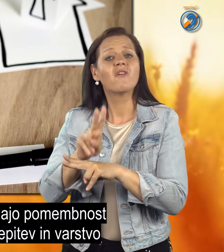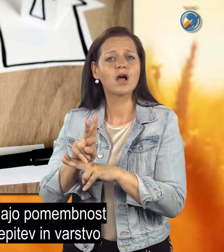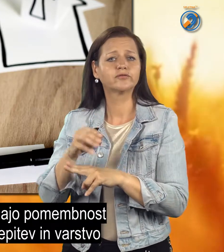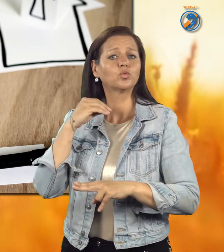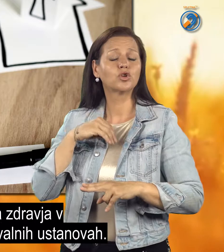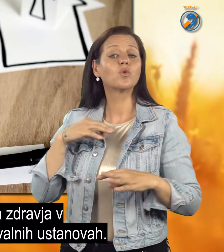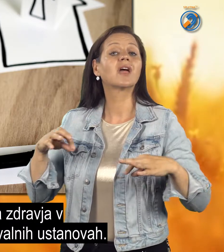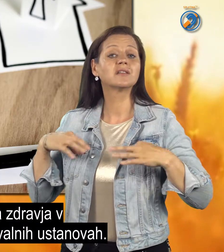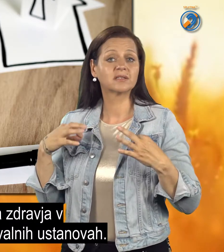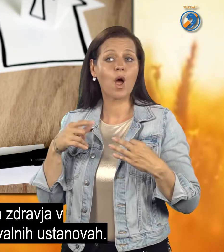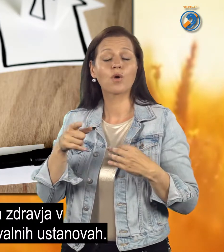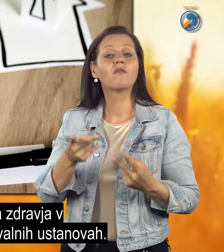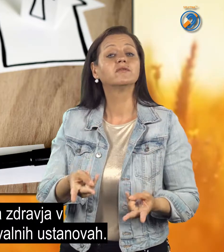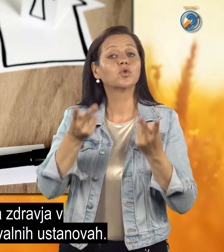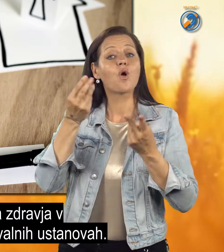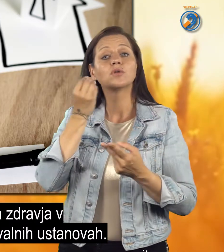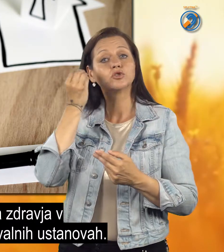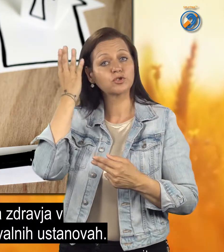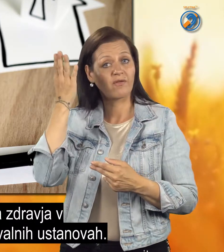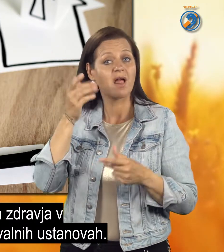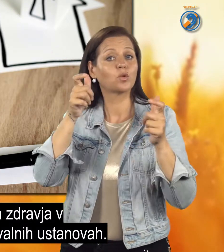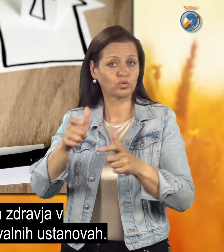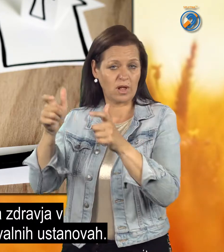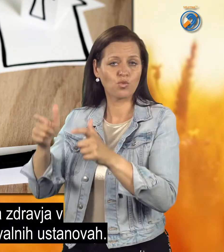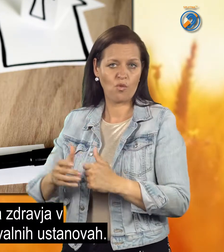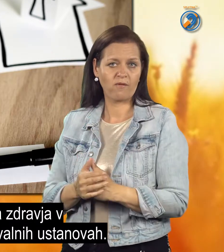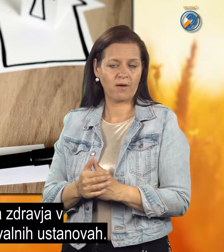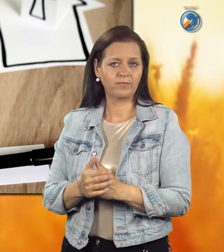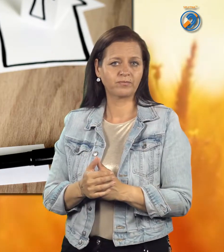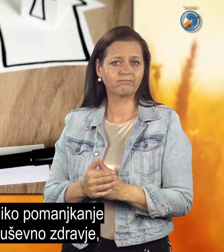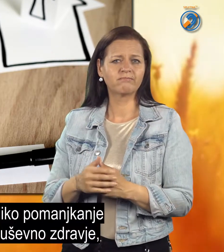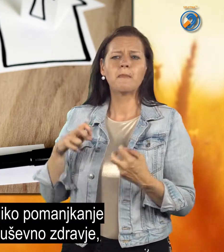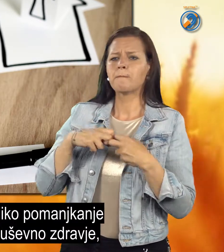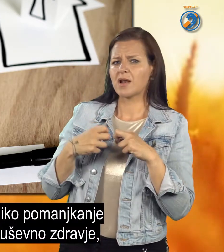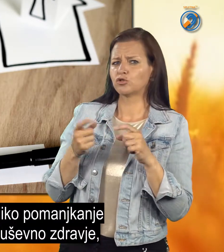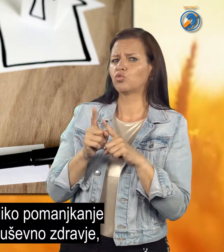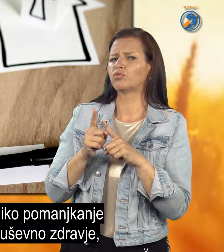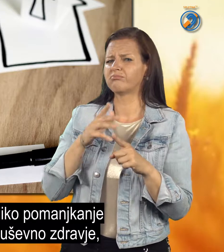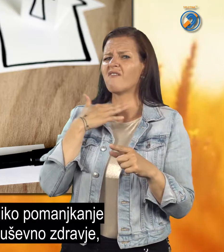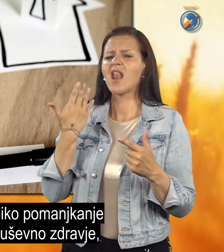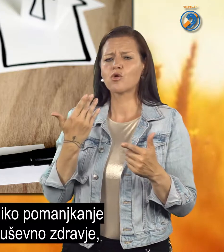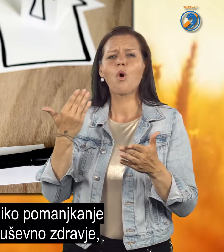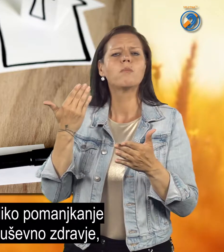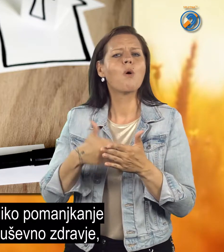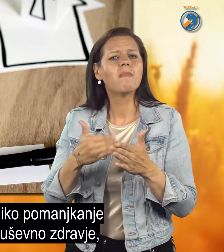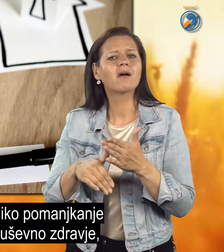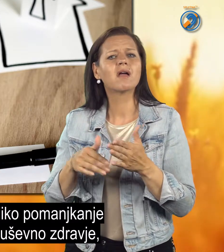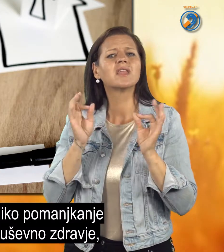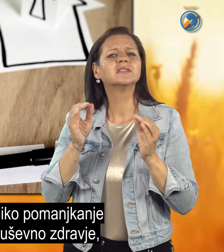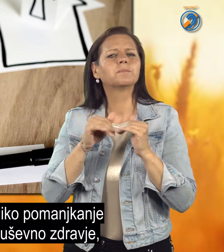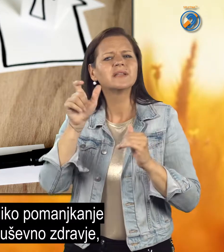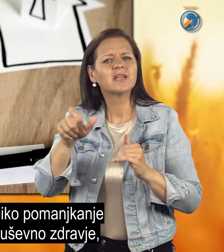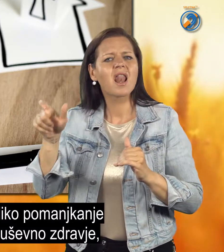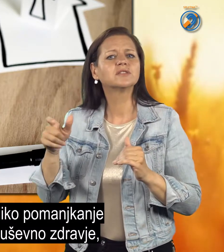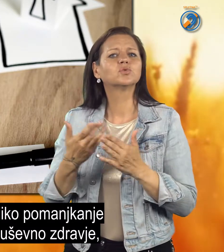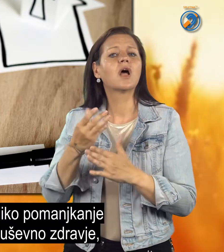varstvo duševnega zdravja v vzgojno-izobraževalnih ustanovah. Pereče je tudi veliko pomanjkanje specialistov